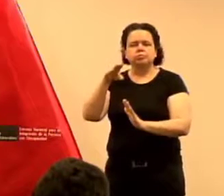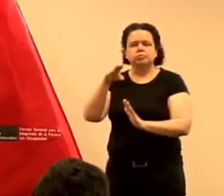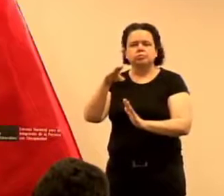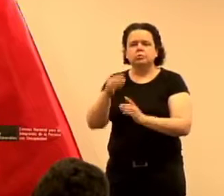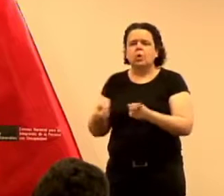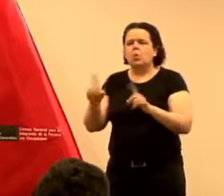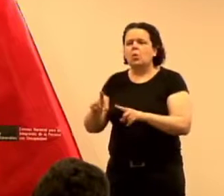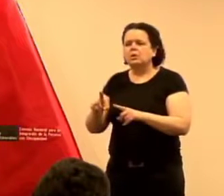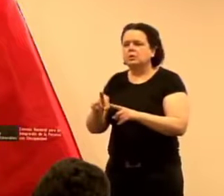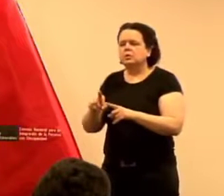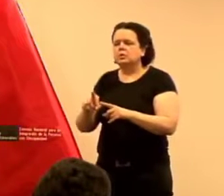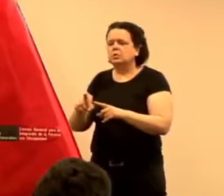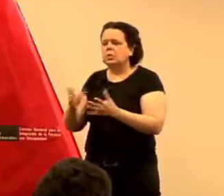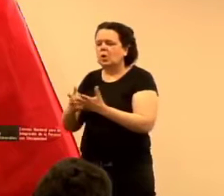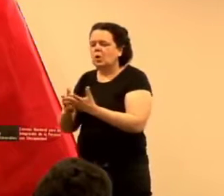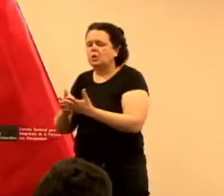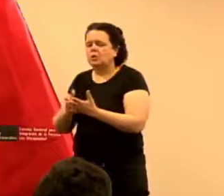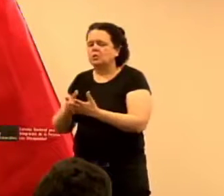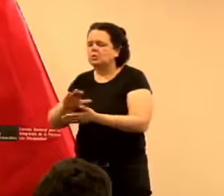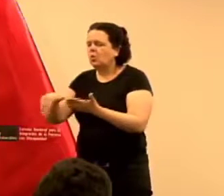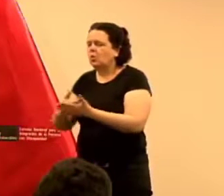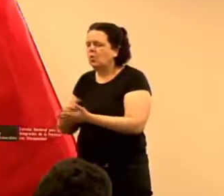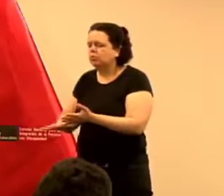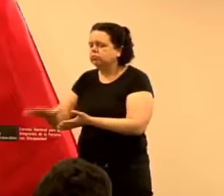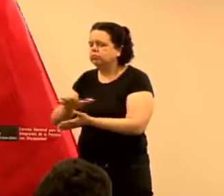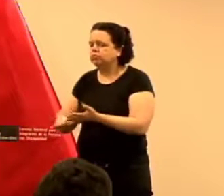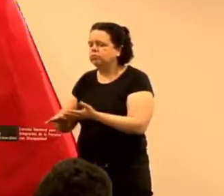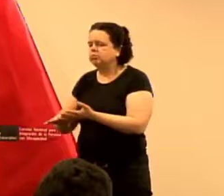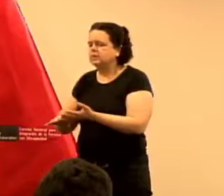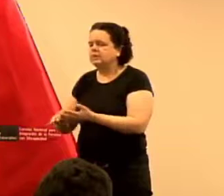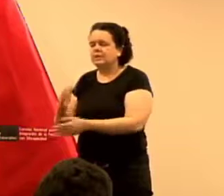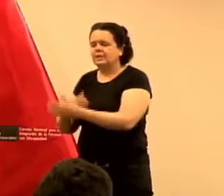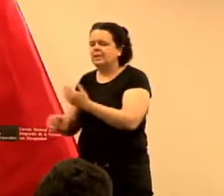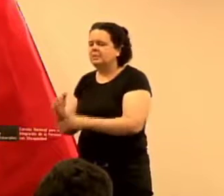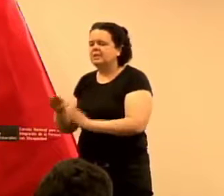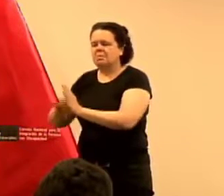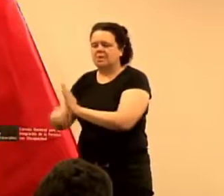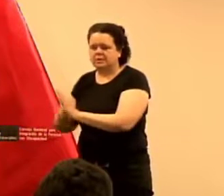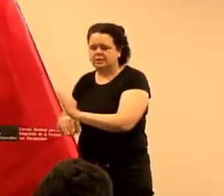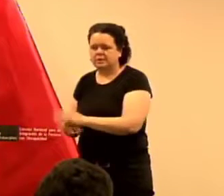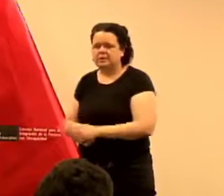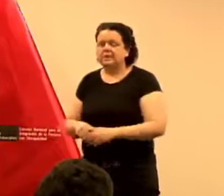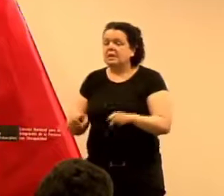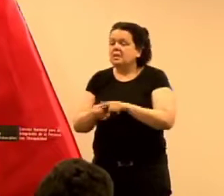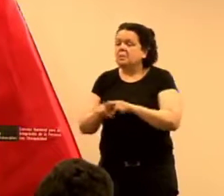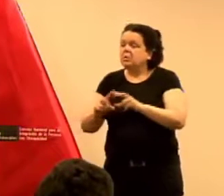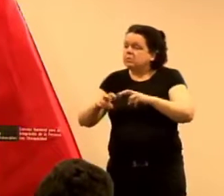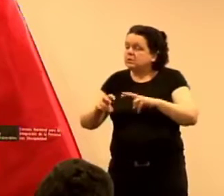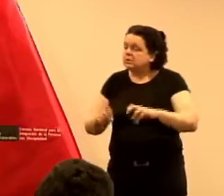niñas con discapacidad en entornos segregados. Pero no termina ahí. También hay estudios que